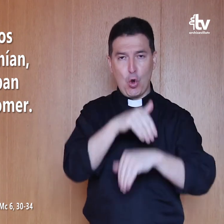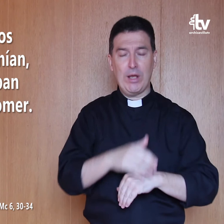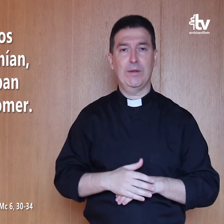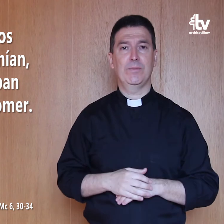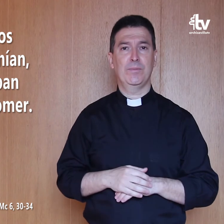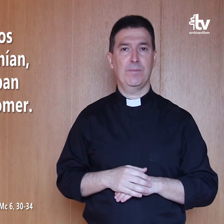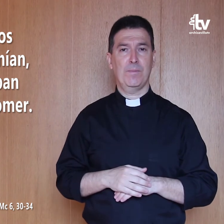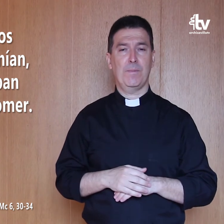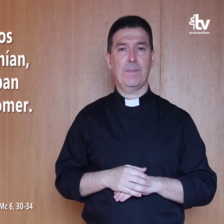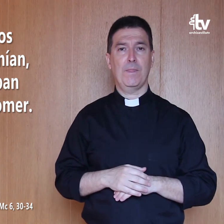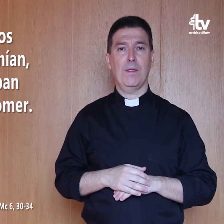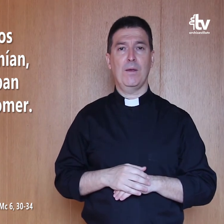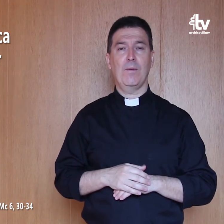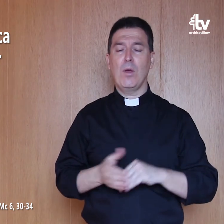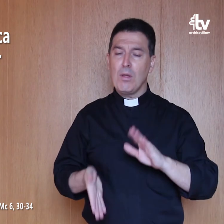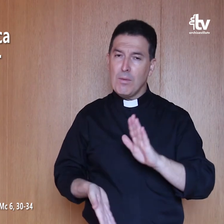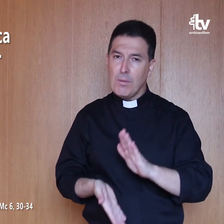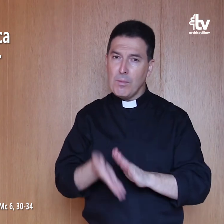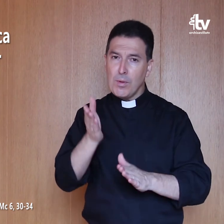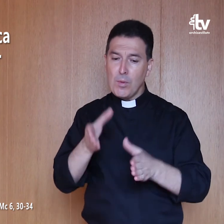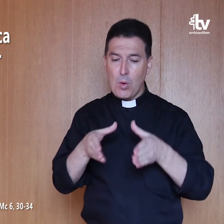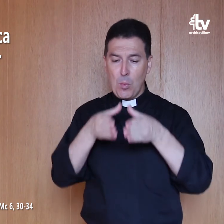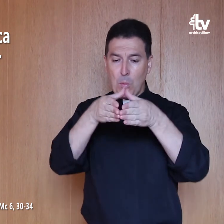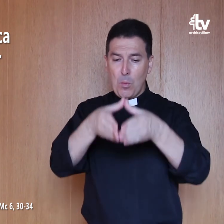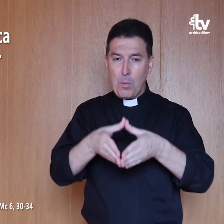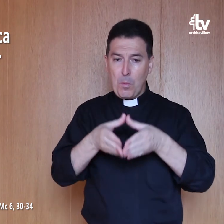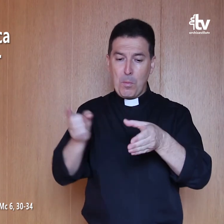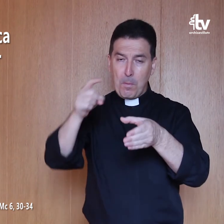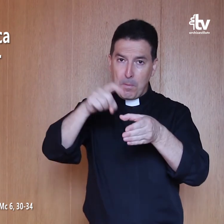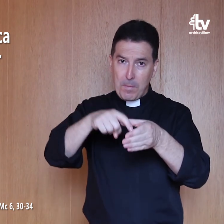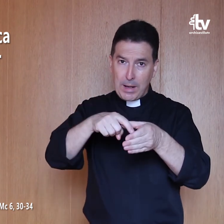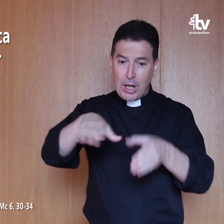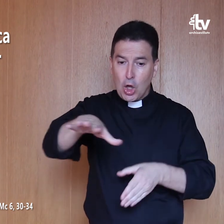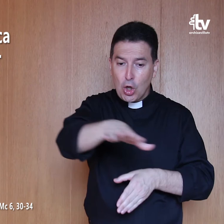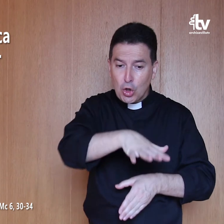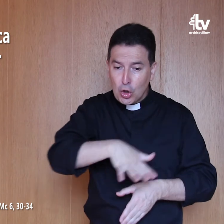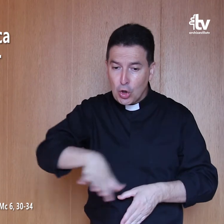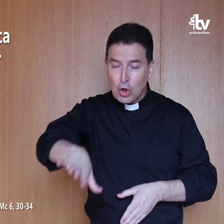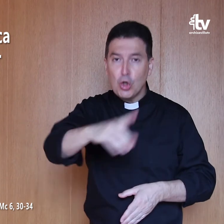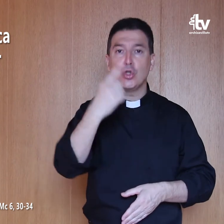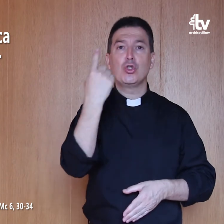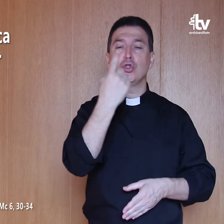para comer. Se fueron en barca a solas a un lugar desierto.